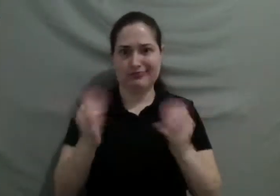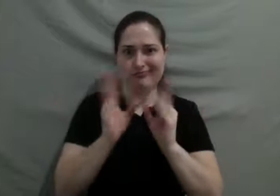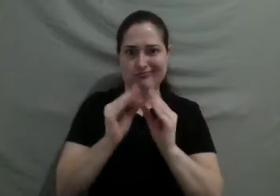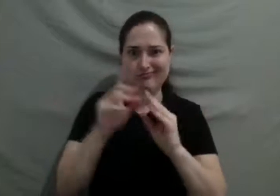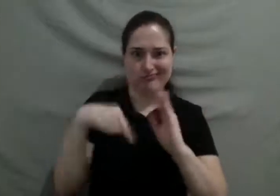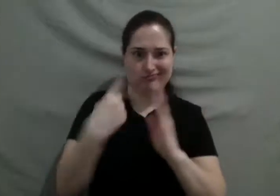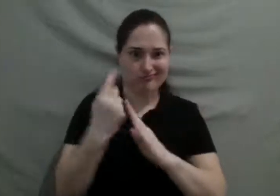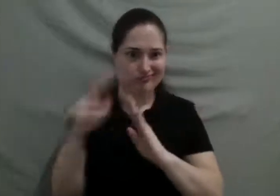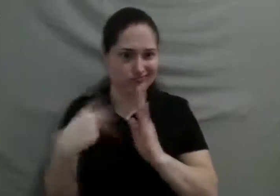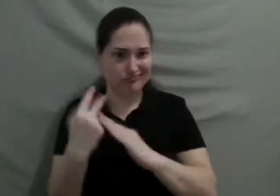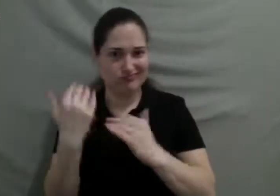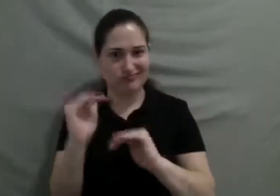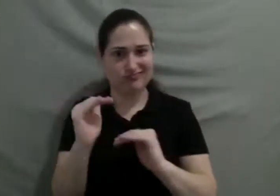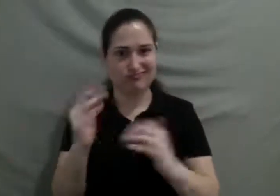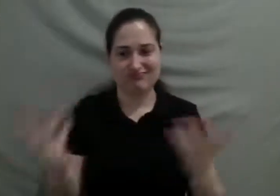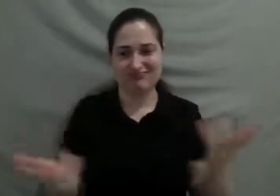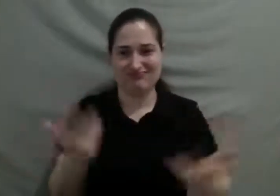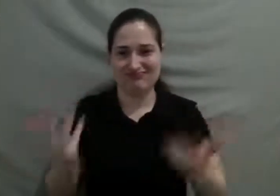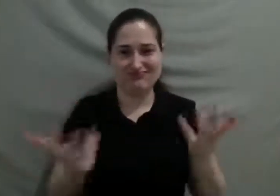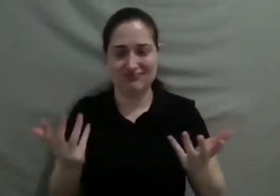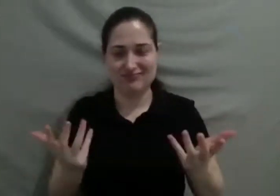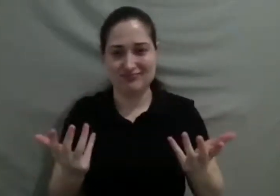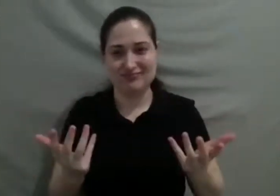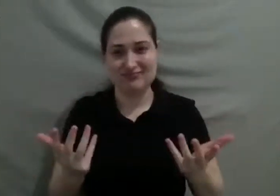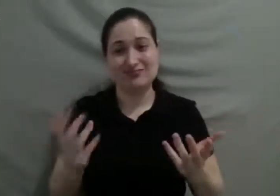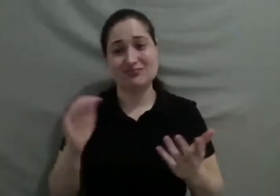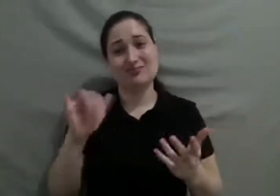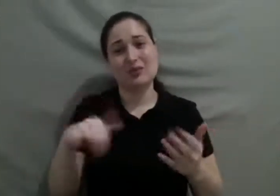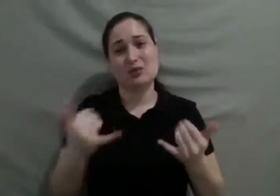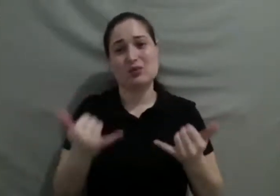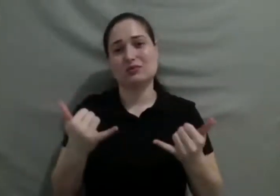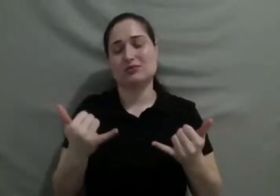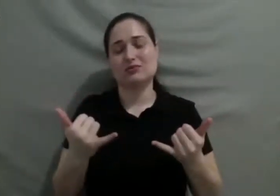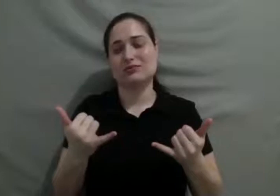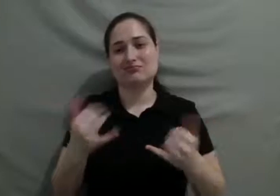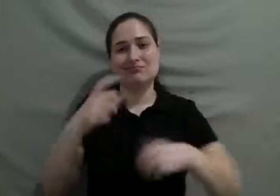1 hora y algo que fue lo que nos permitió hoy el